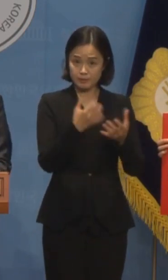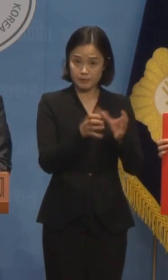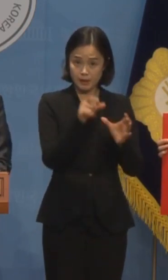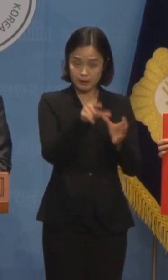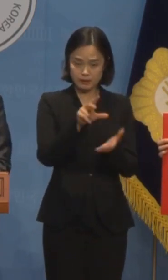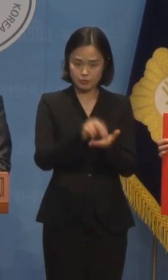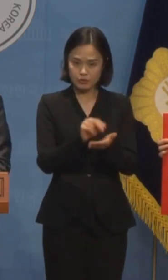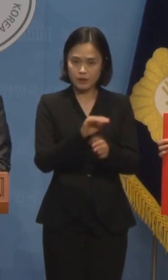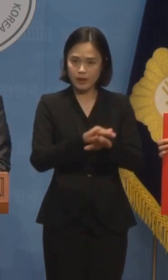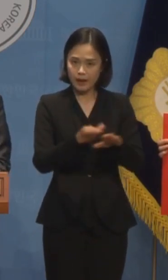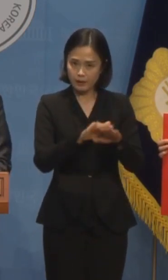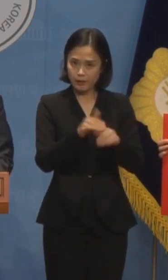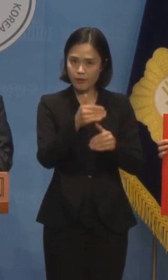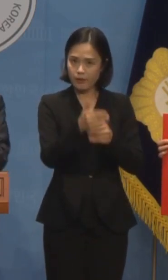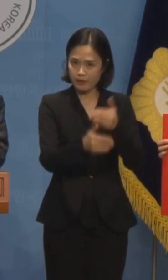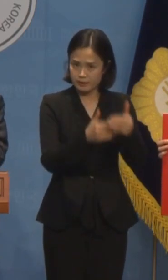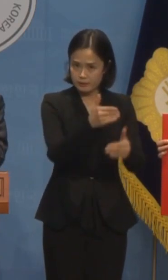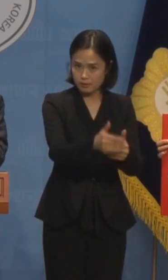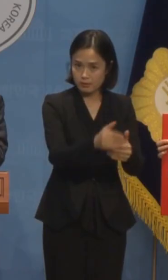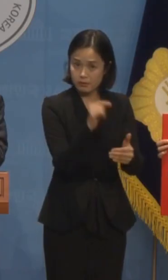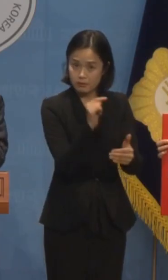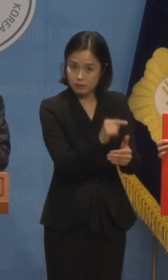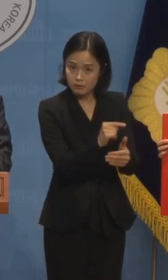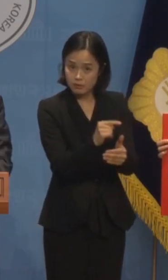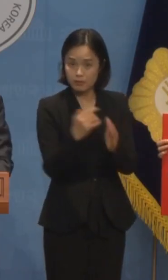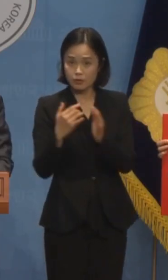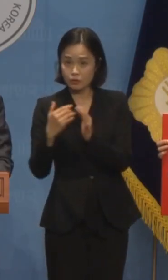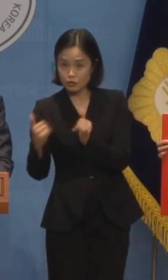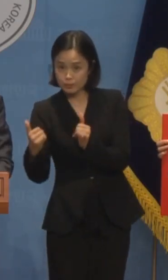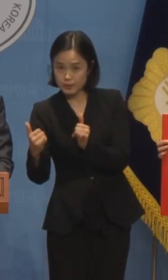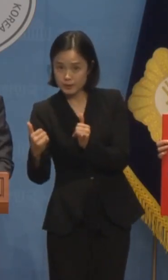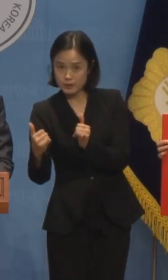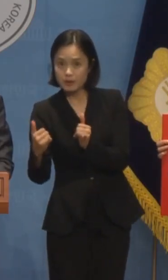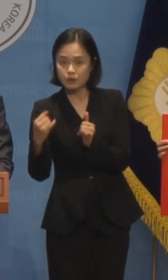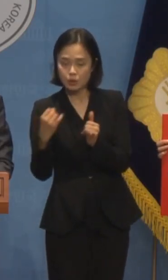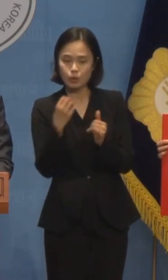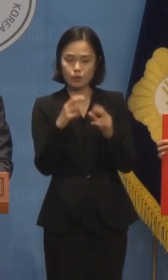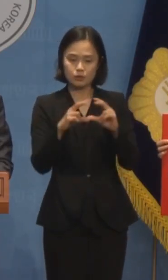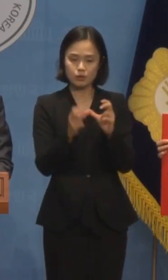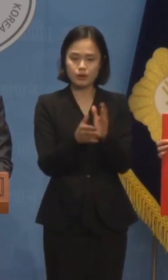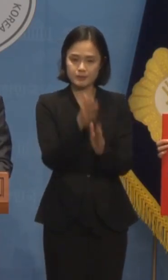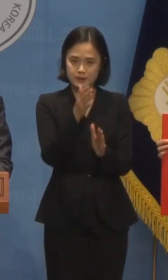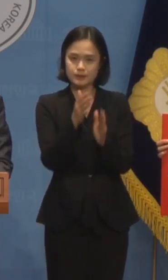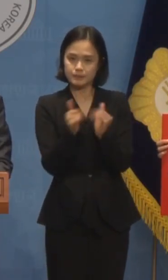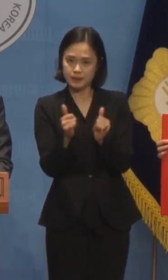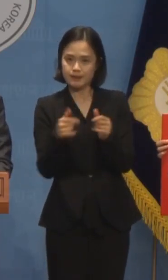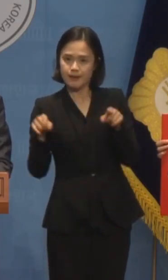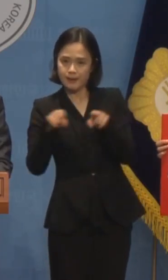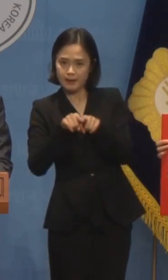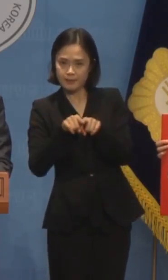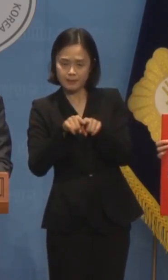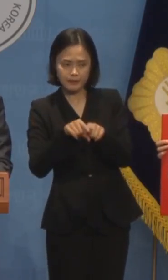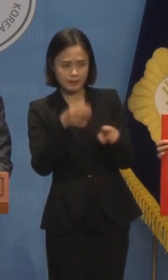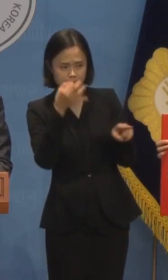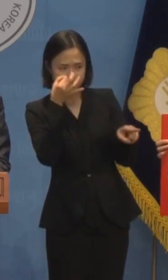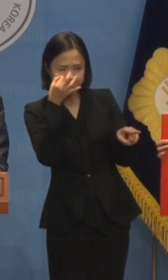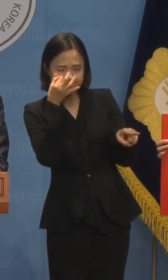처리하는지 국민과 함께, 그리고 성남 시민과 함께 끝까지